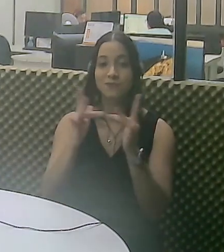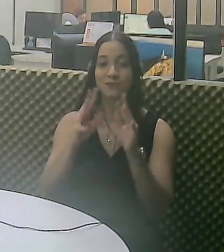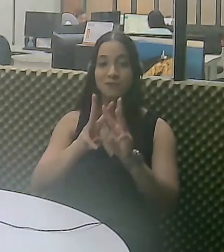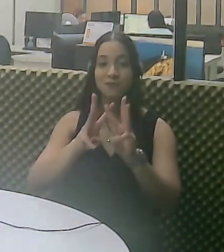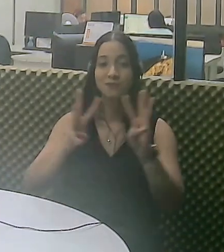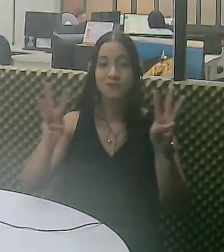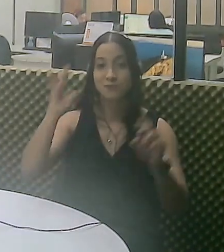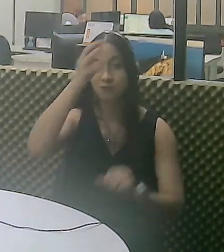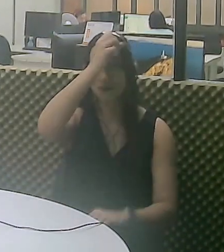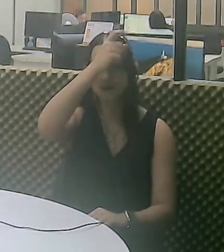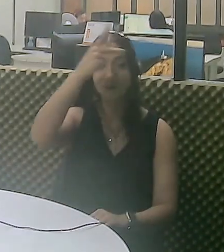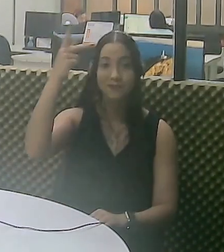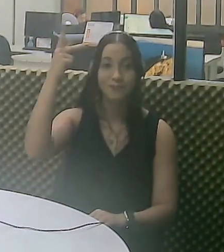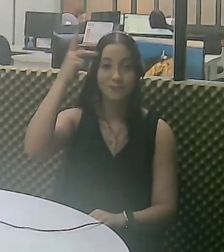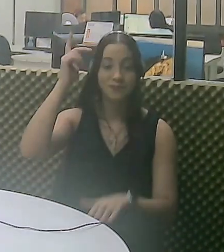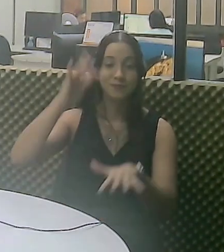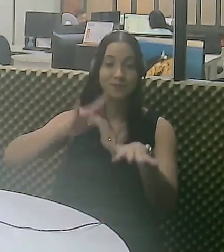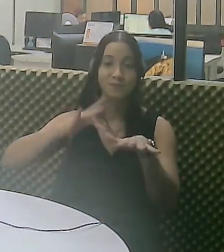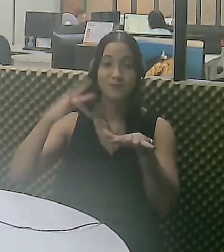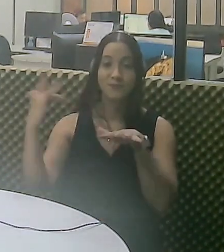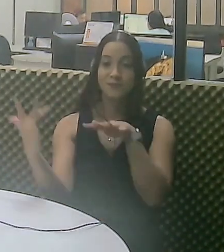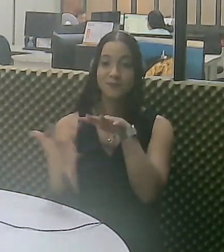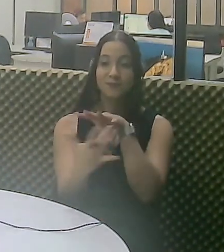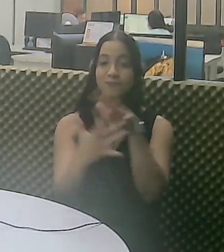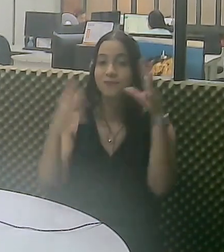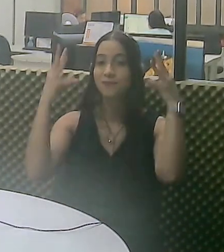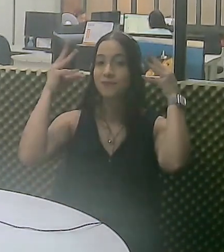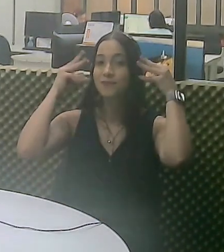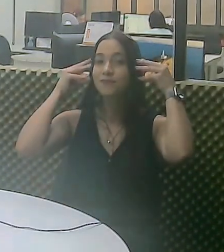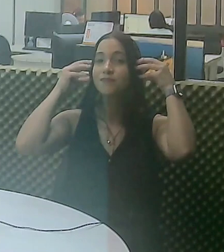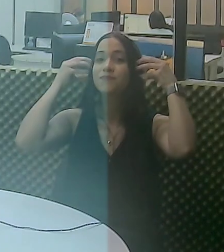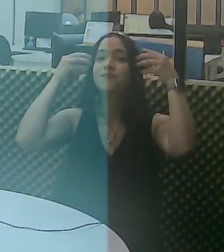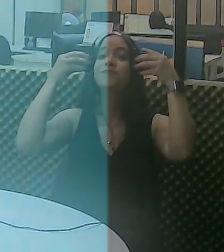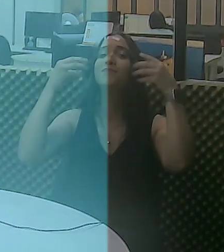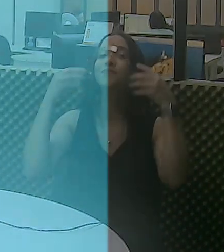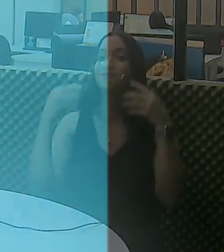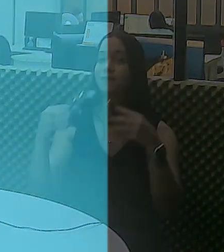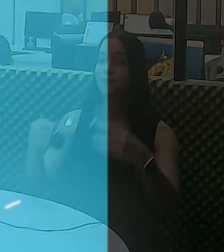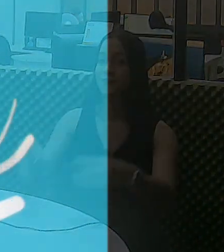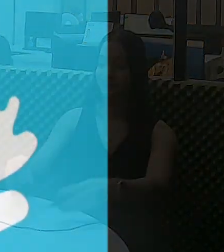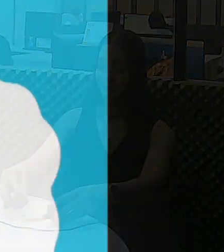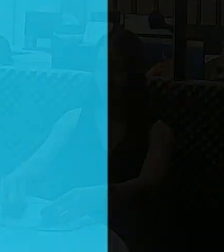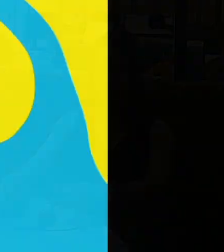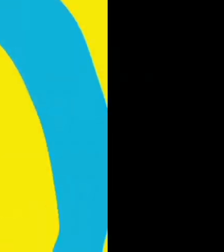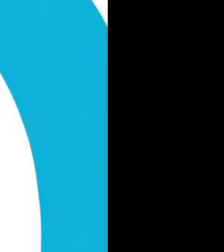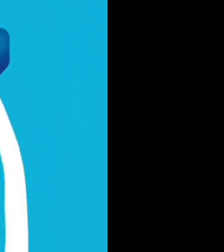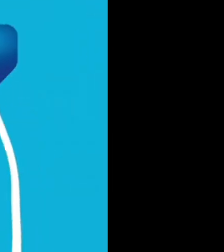Continue conosco no portal da Prefeitura e nas redes sociais.